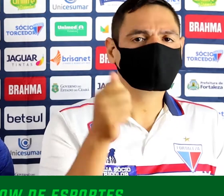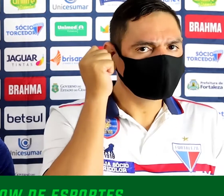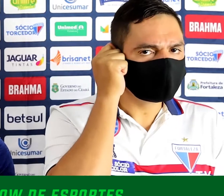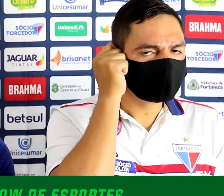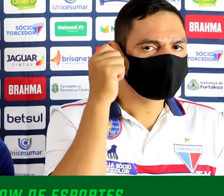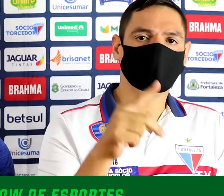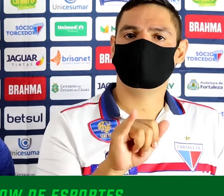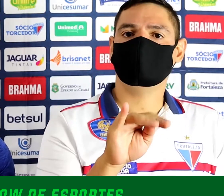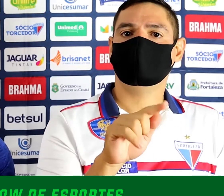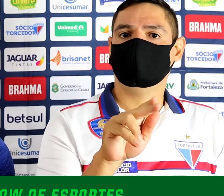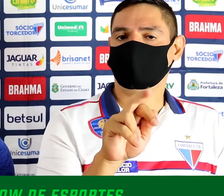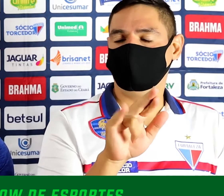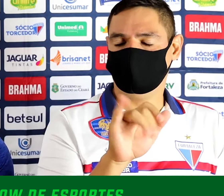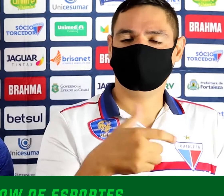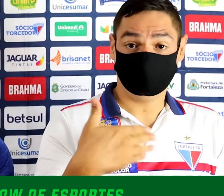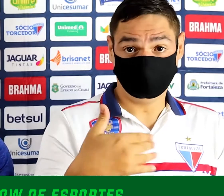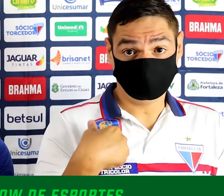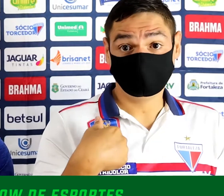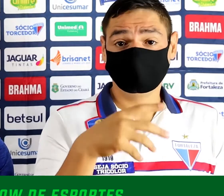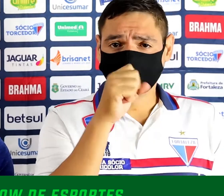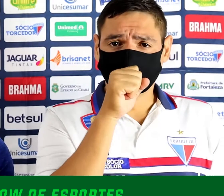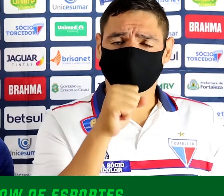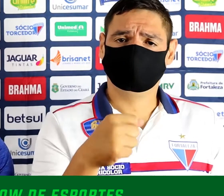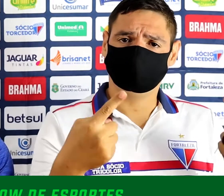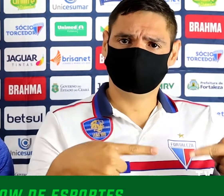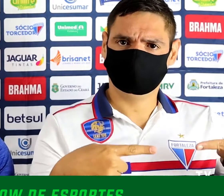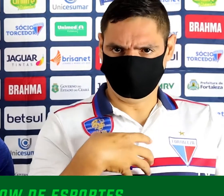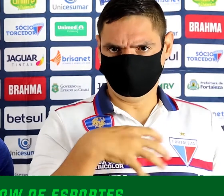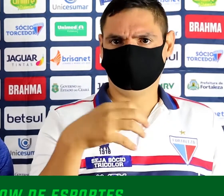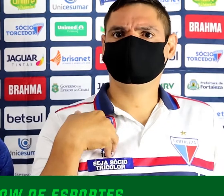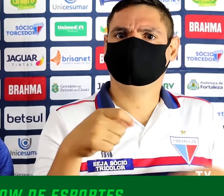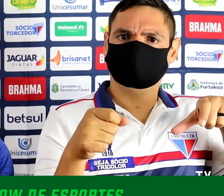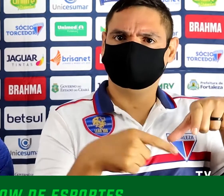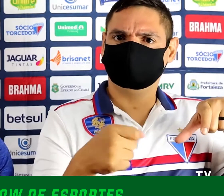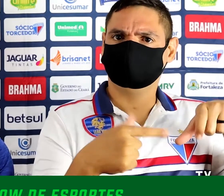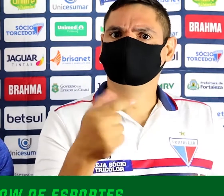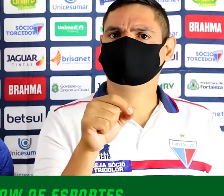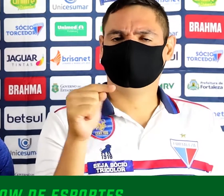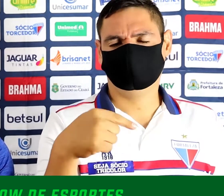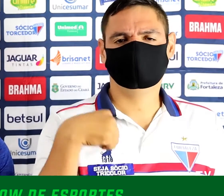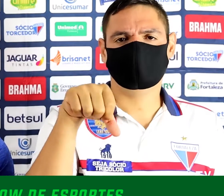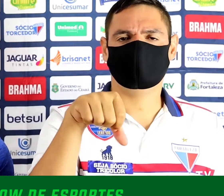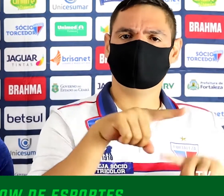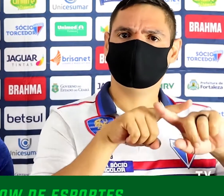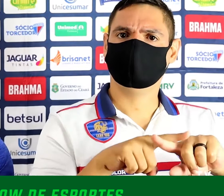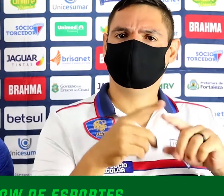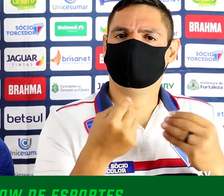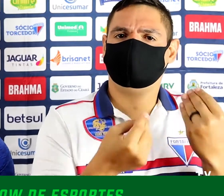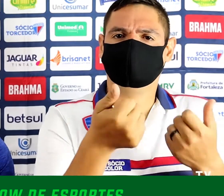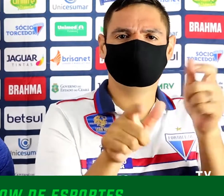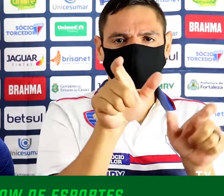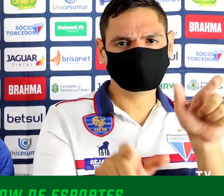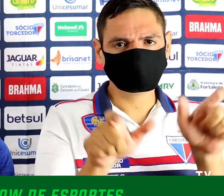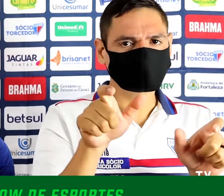próximo sábado, Bahia, é o time com o ataque mais positivo da competição, com 20 gols em 9 jogos. E ele pergunta como vocês, jogadores, e o